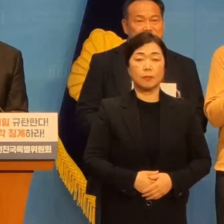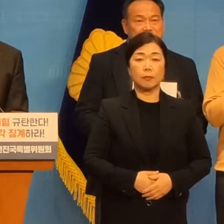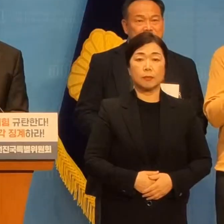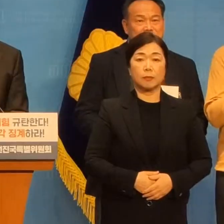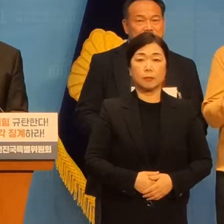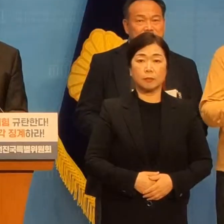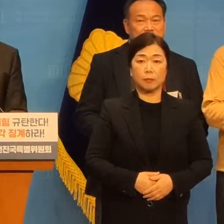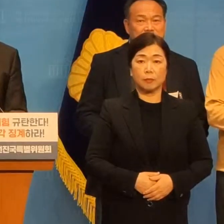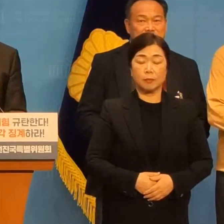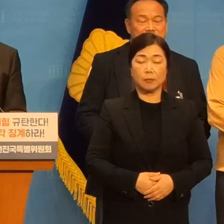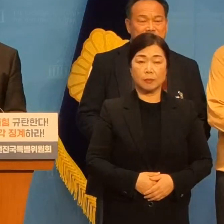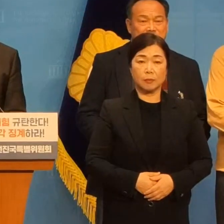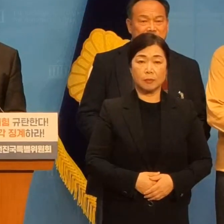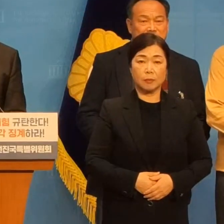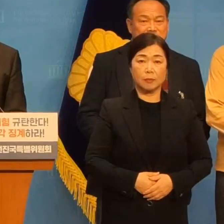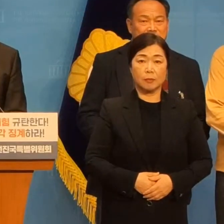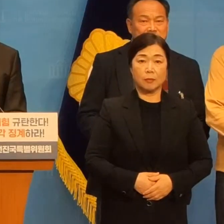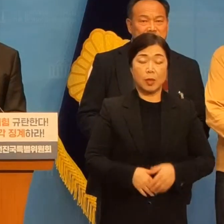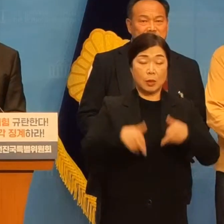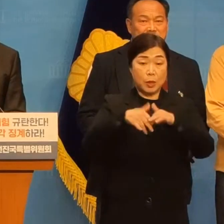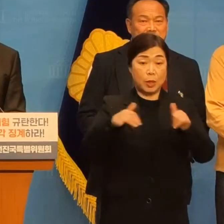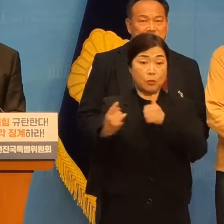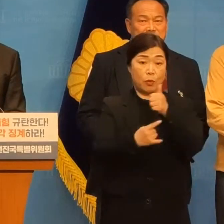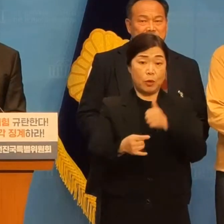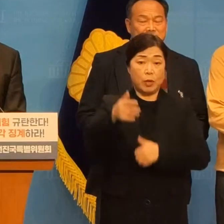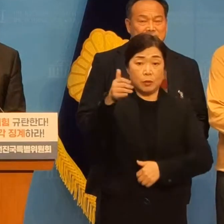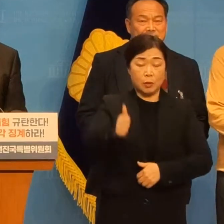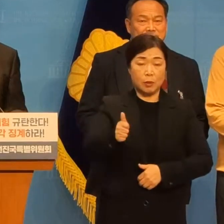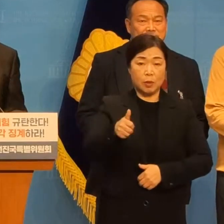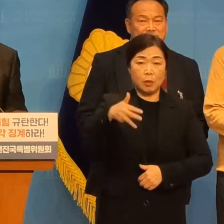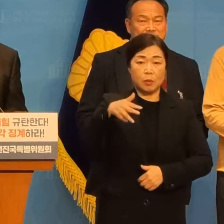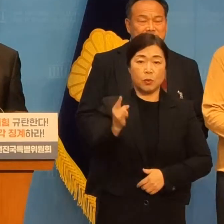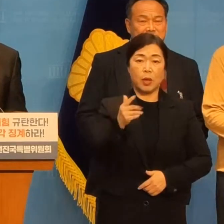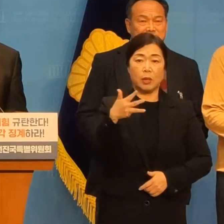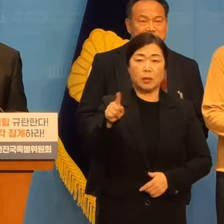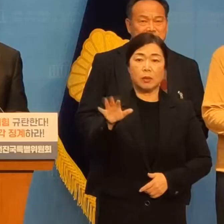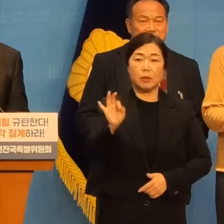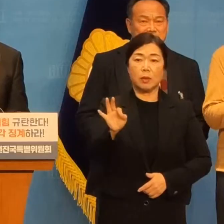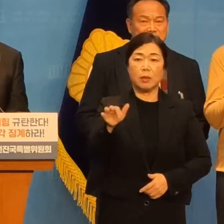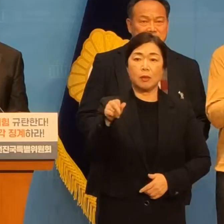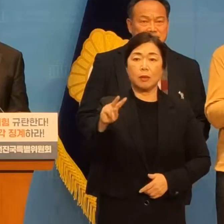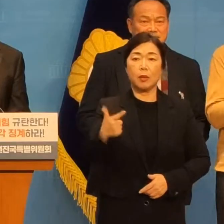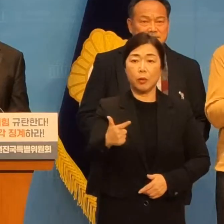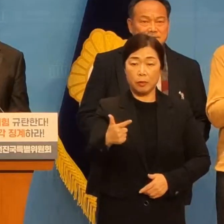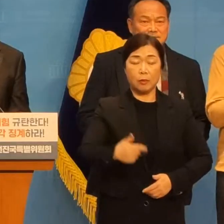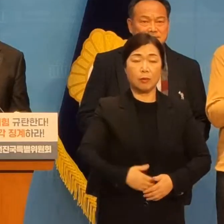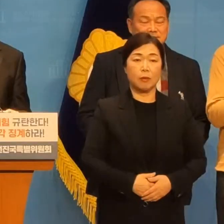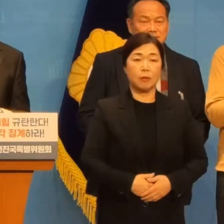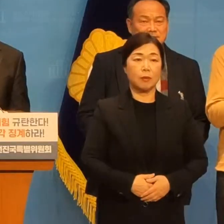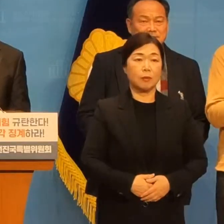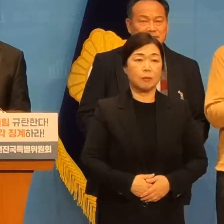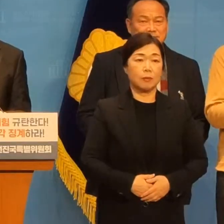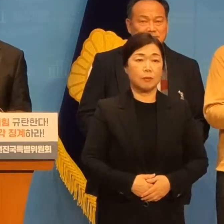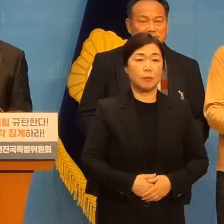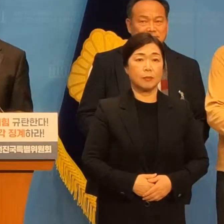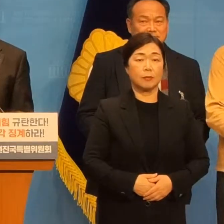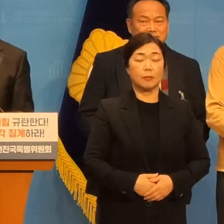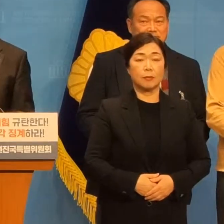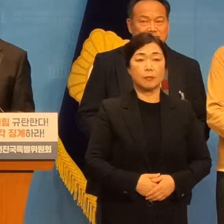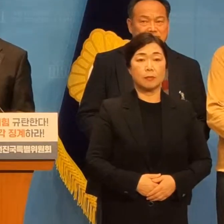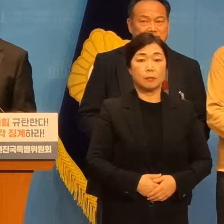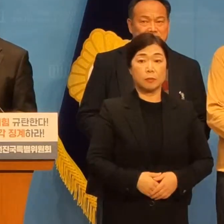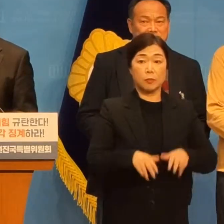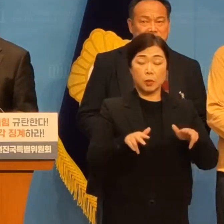예, 그리고 조국혁신당 장애인위원회 위원장이신 최창현 위원장님 오셨습니다. 예, 그리고